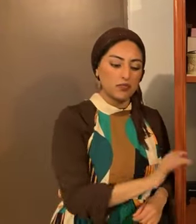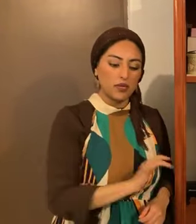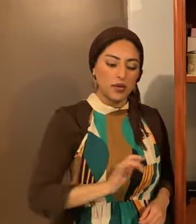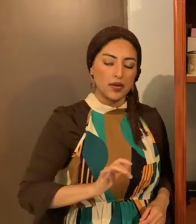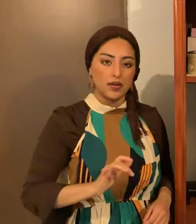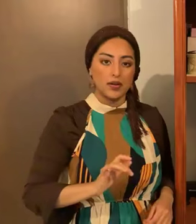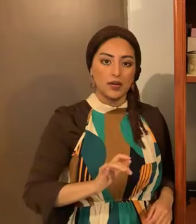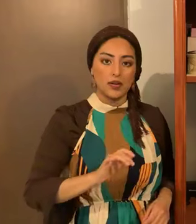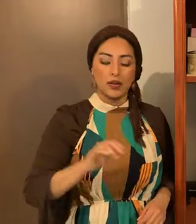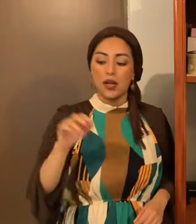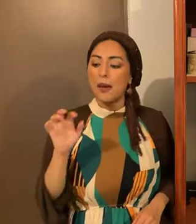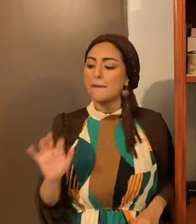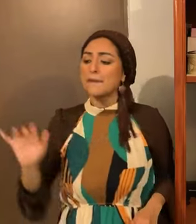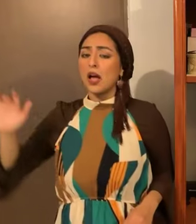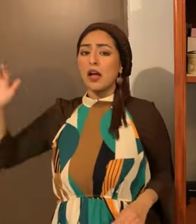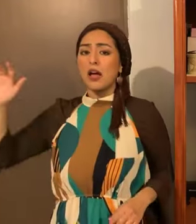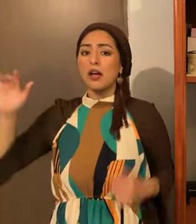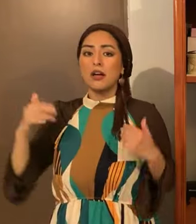Mayor,